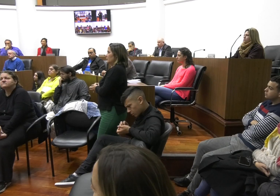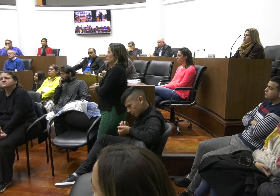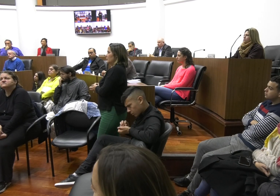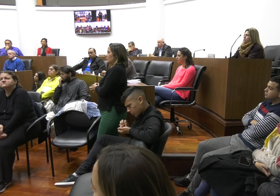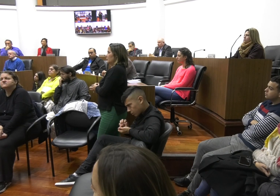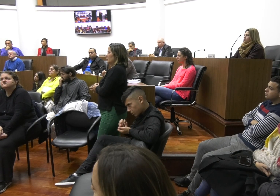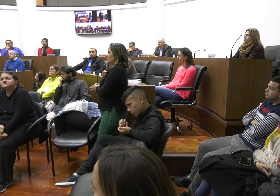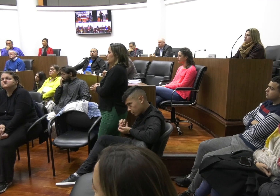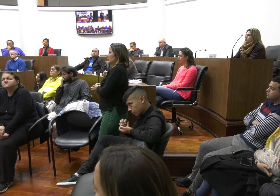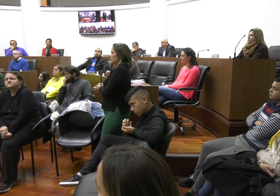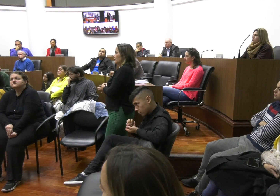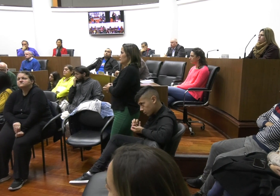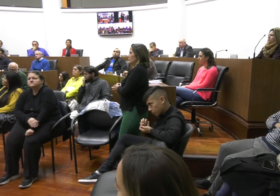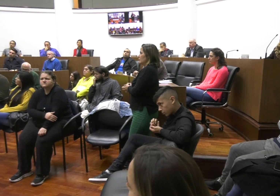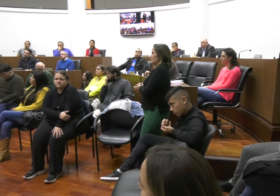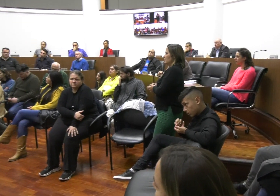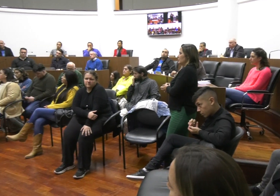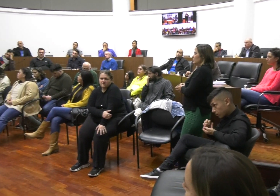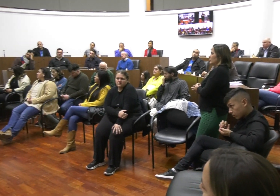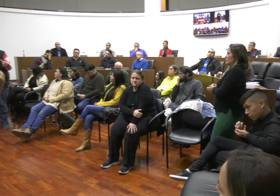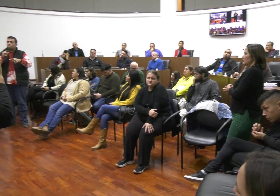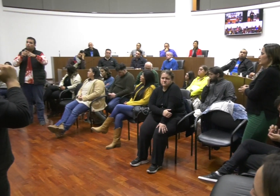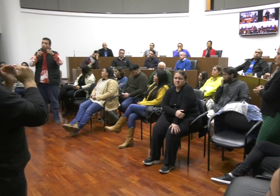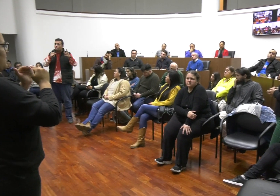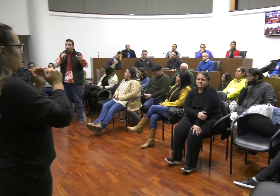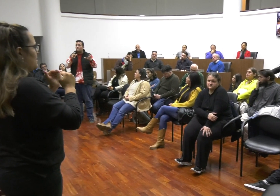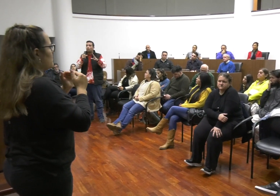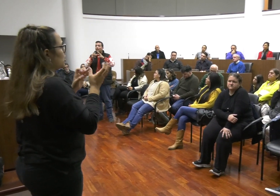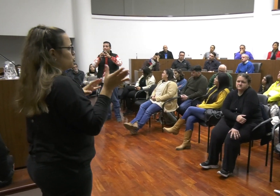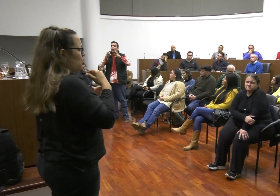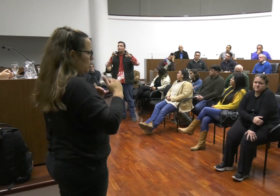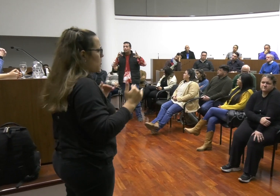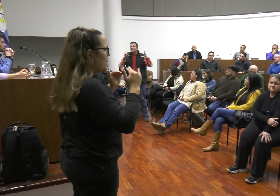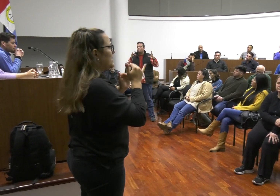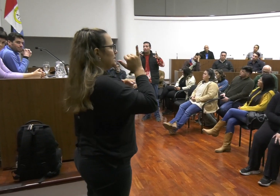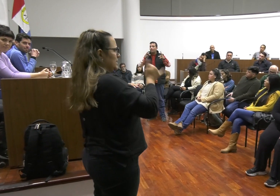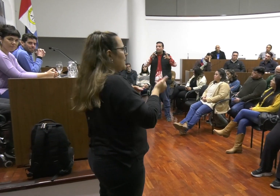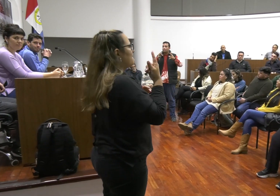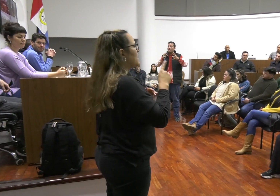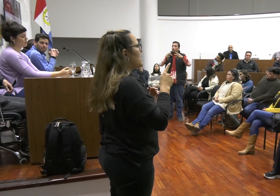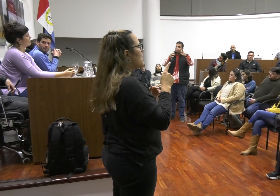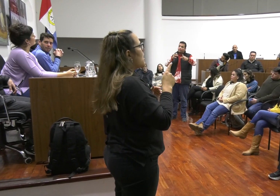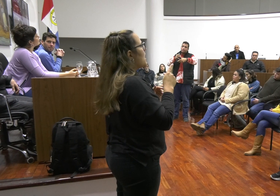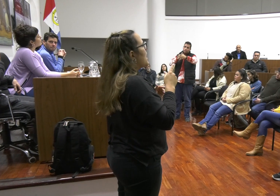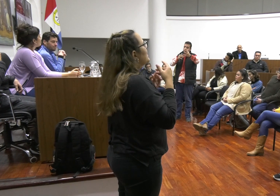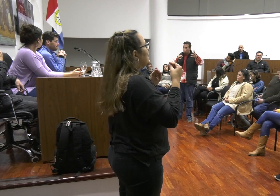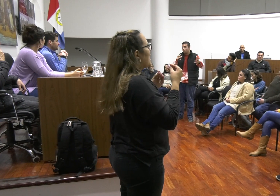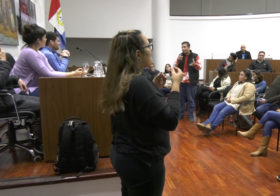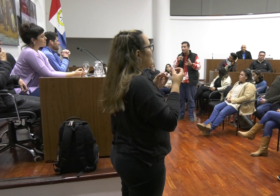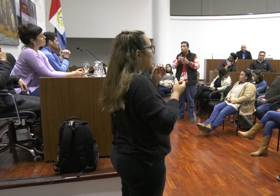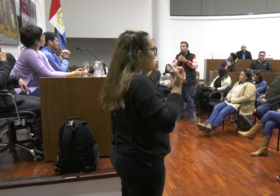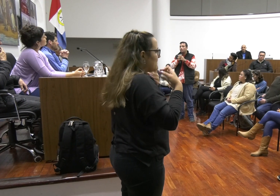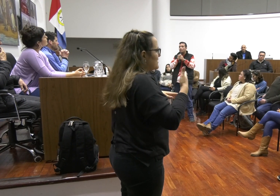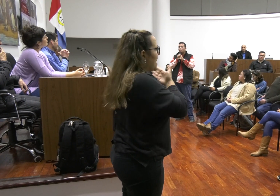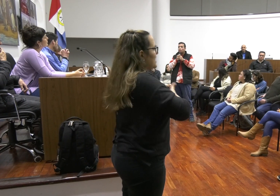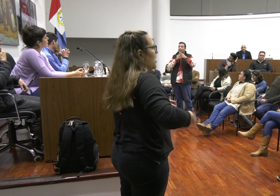que muchas veces nosotros pensamos políticas públicas con buena voluntad, con buena intención, pero lo fundamental es que los protagonistas nos